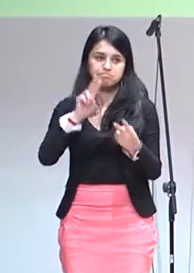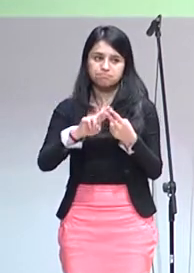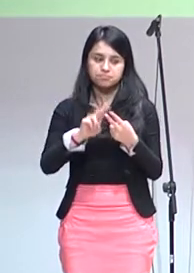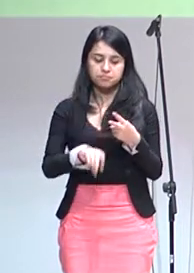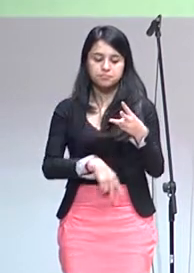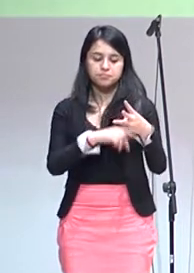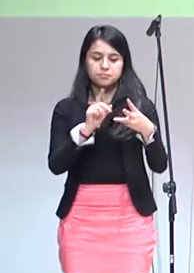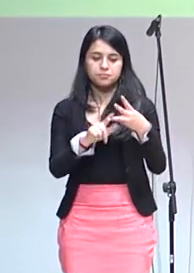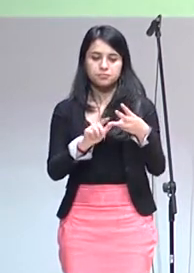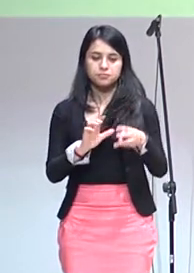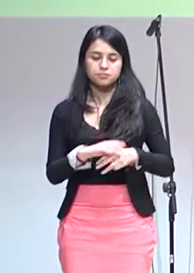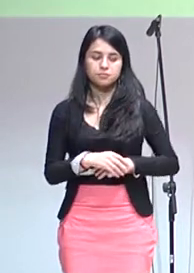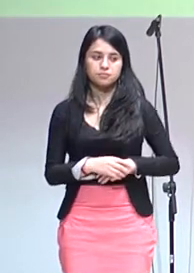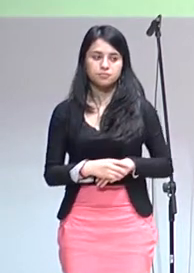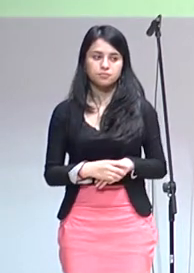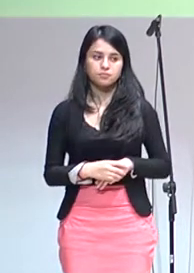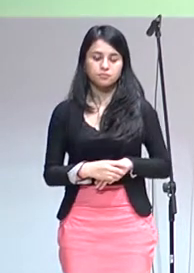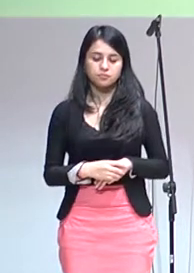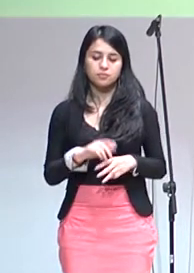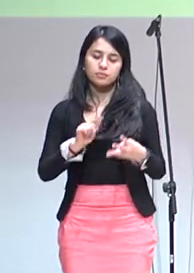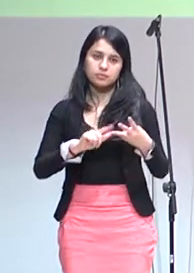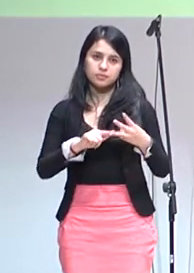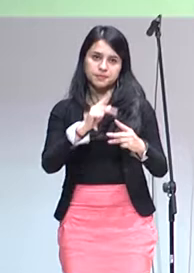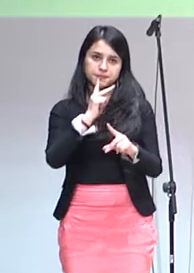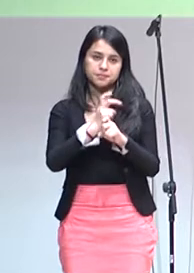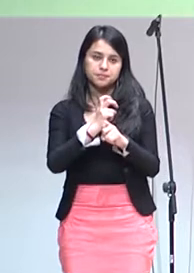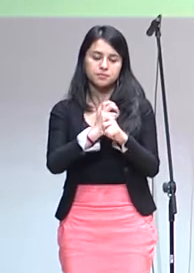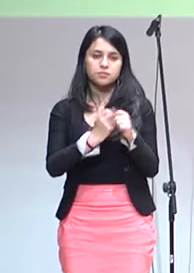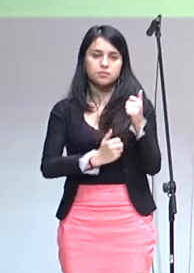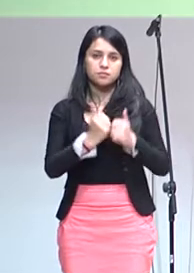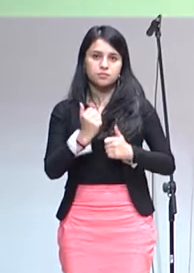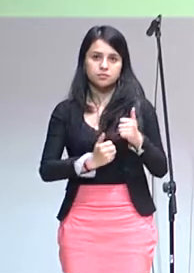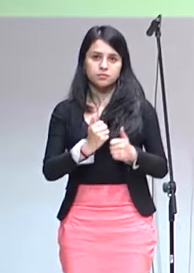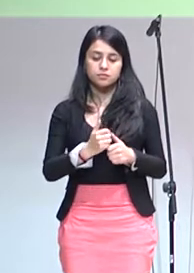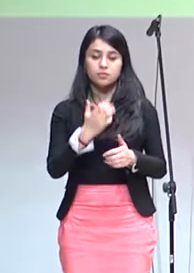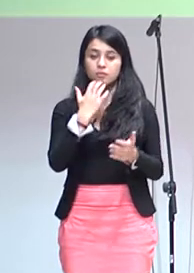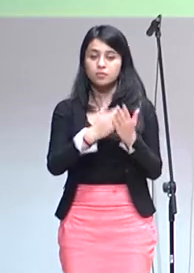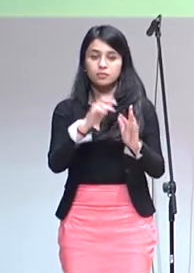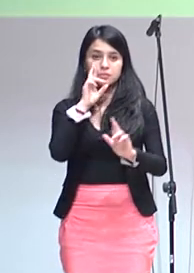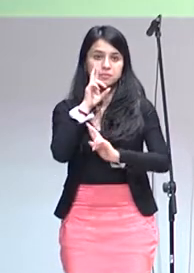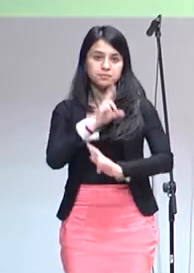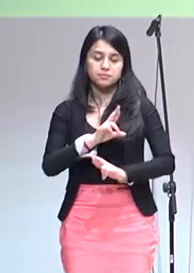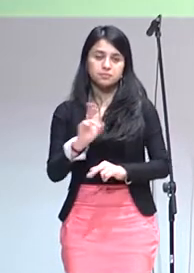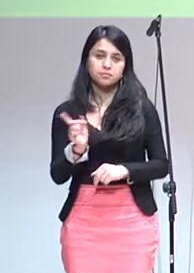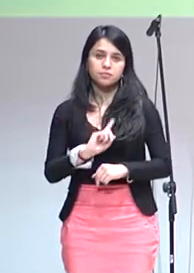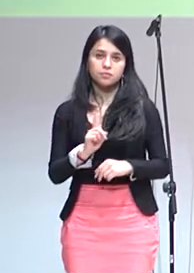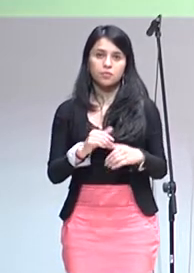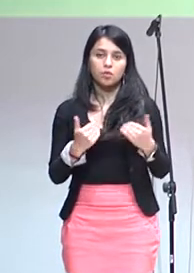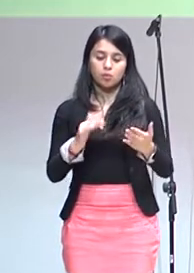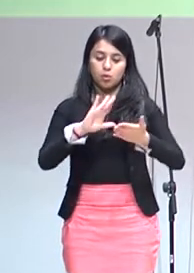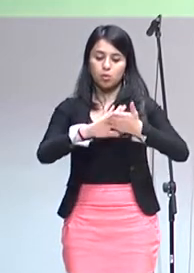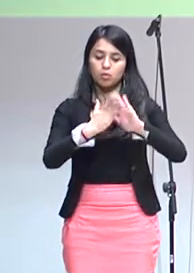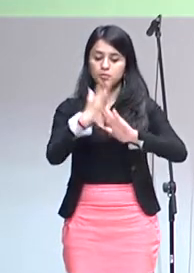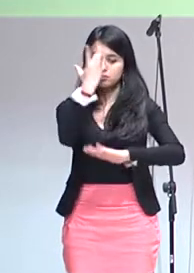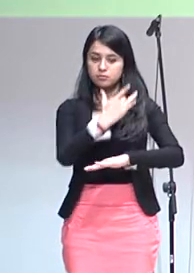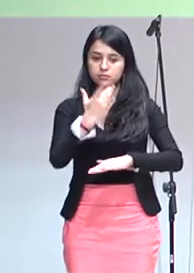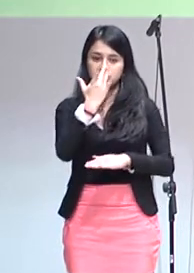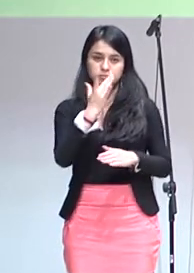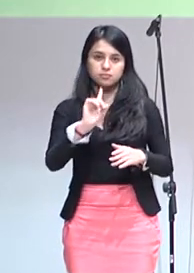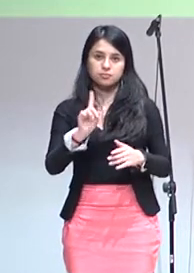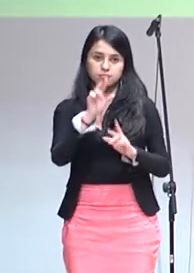el tercero, que de pronto era un poco más difícil, era el no reconocimiento como comunidad